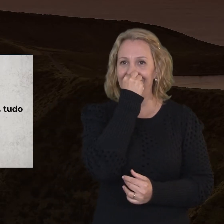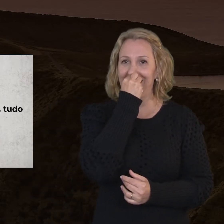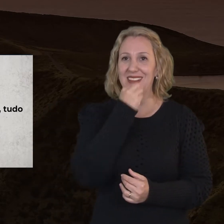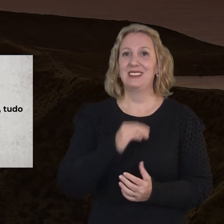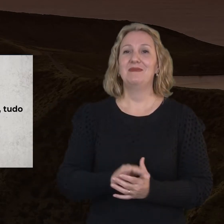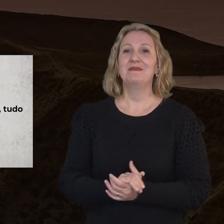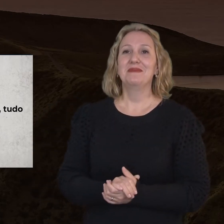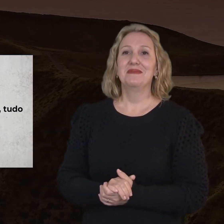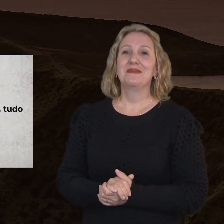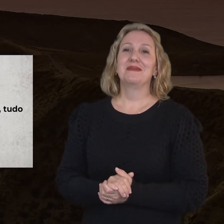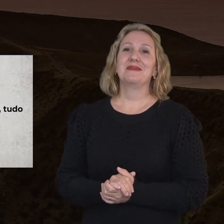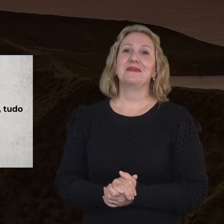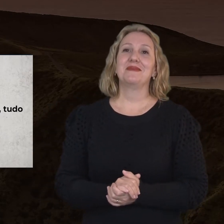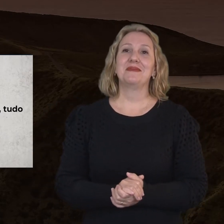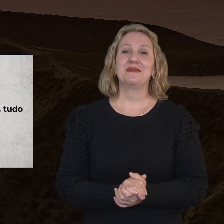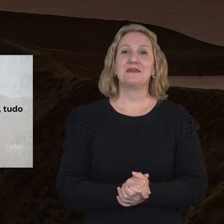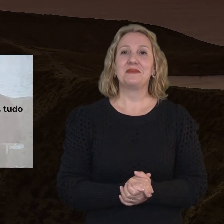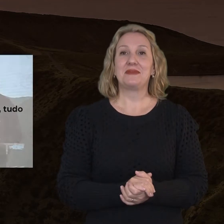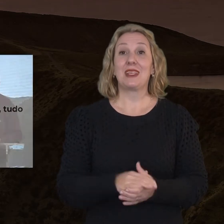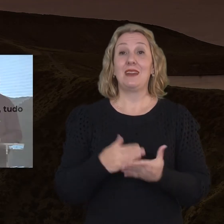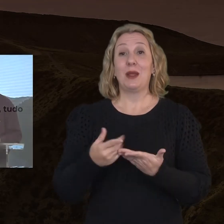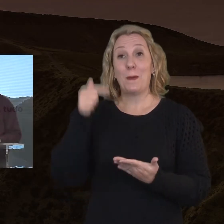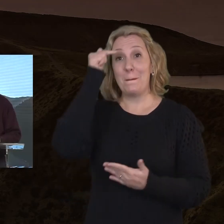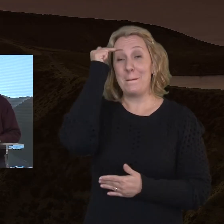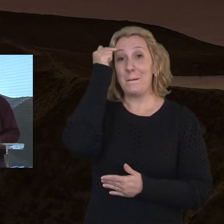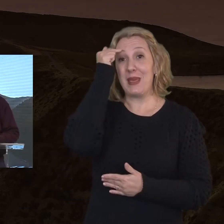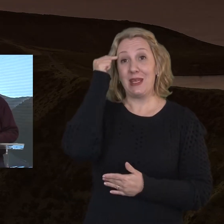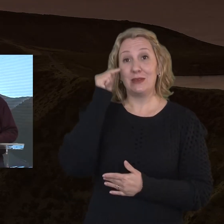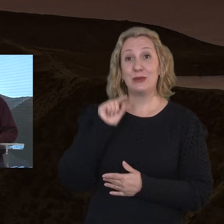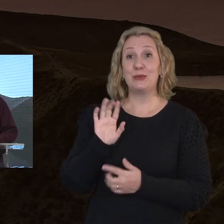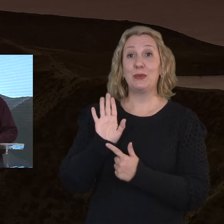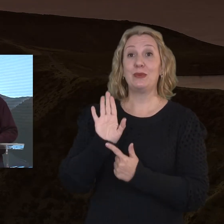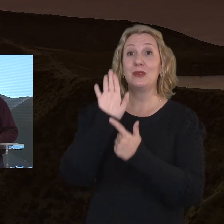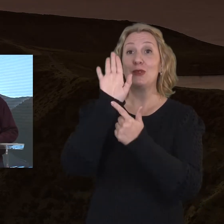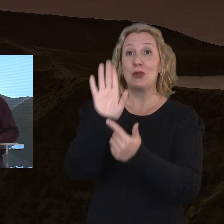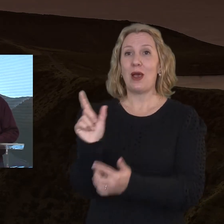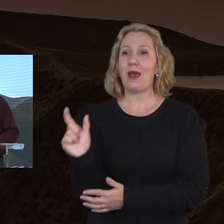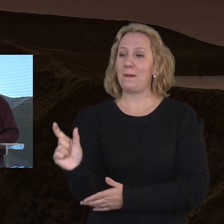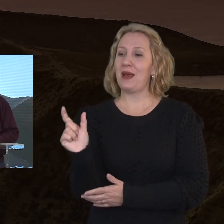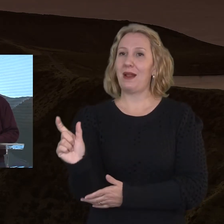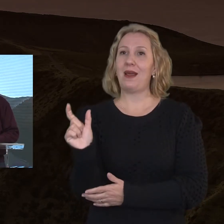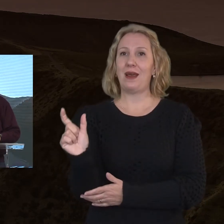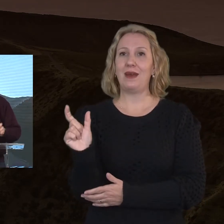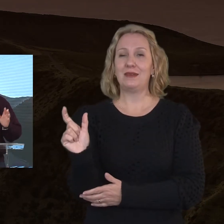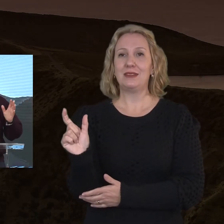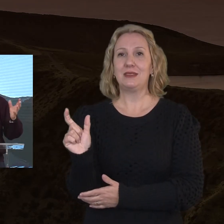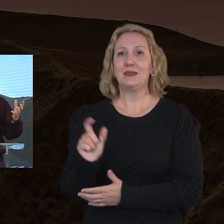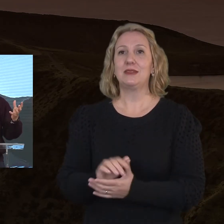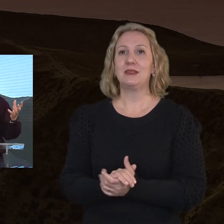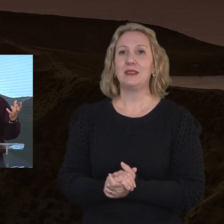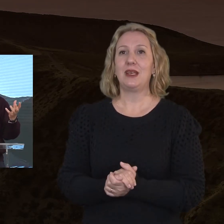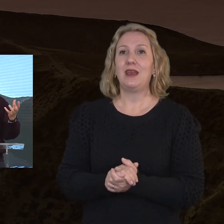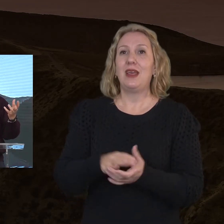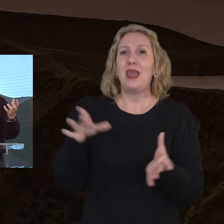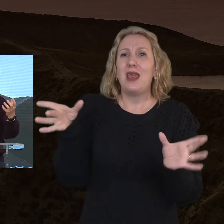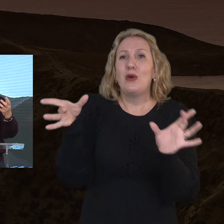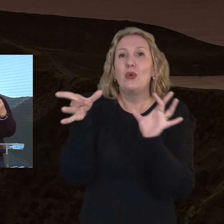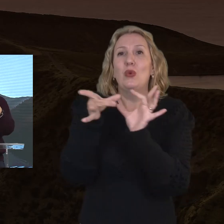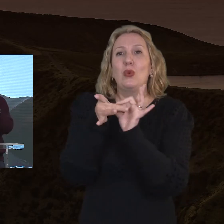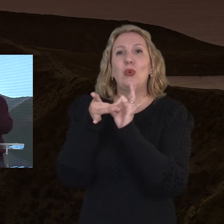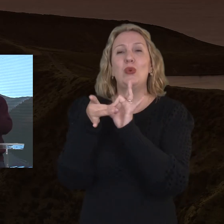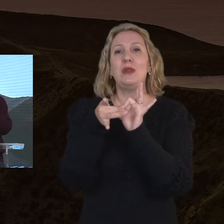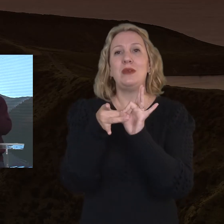então o irmão pedro explicou para nós que essa palavra subsistir no grego entres unistall que quer dizer unir